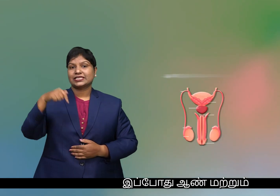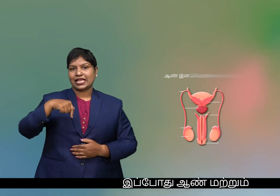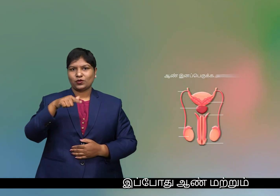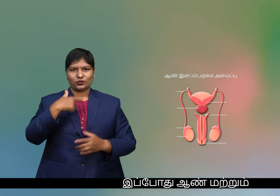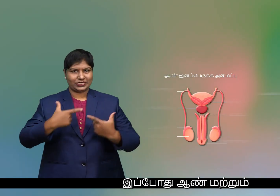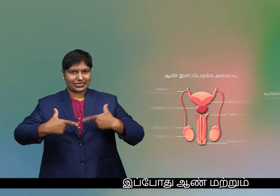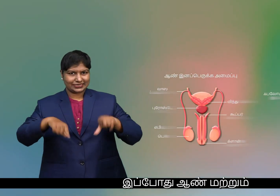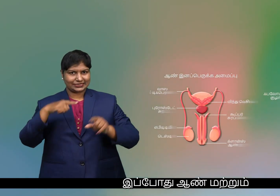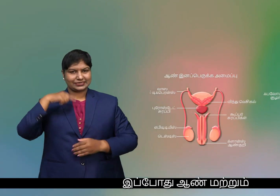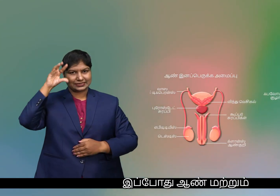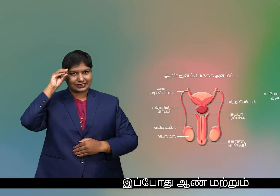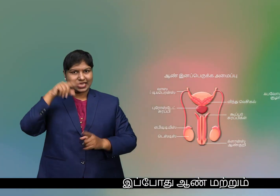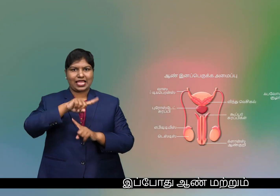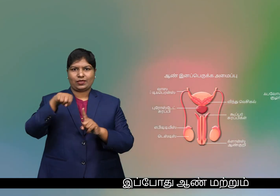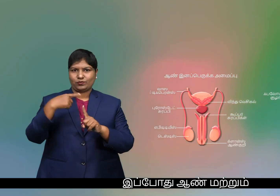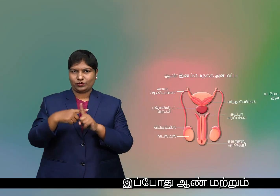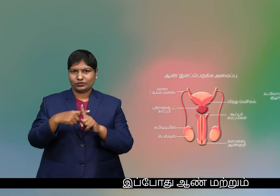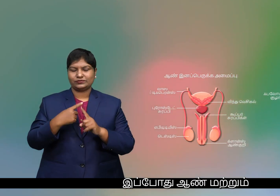இப்போது ஆண் மற்றும்